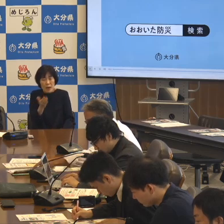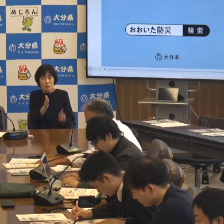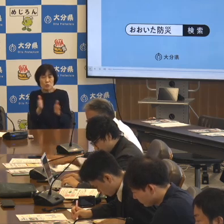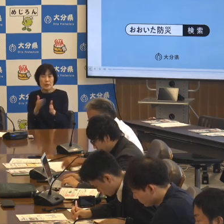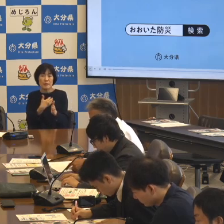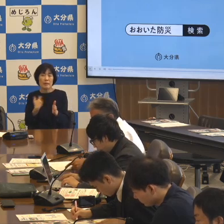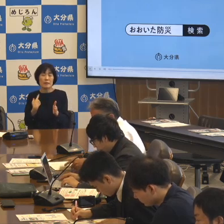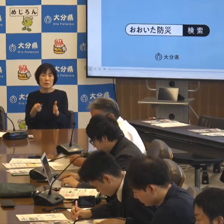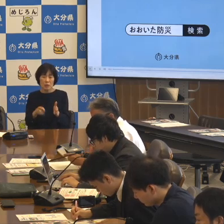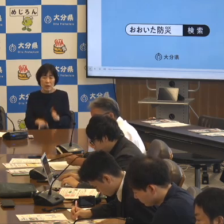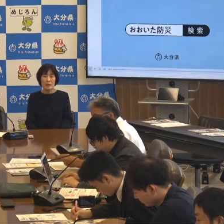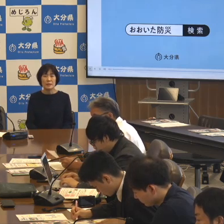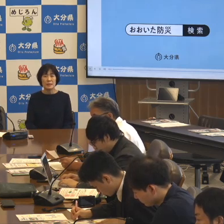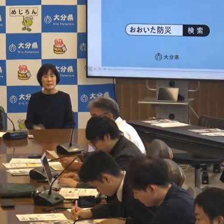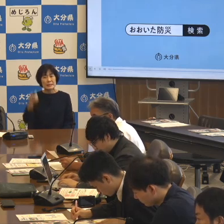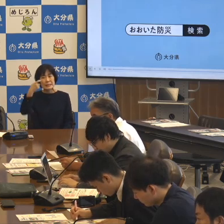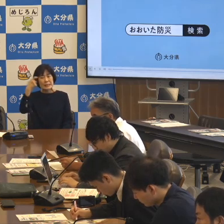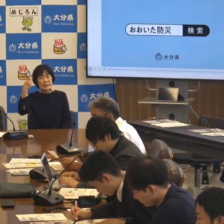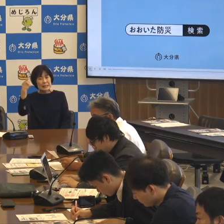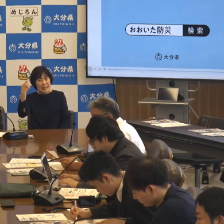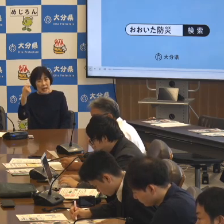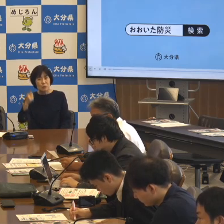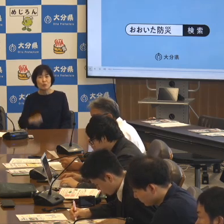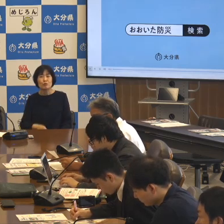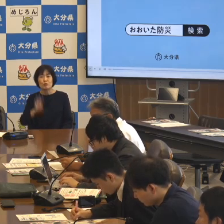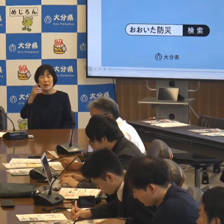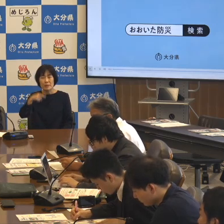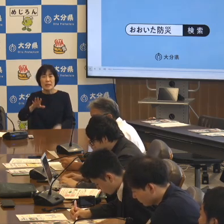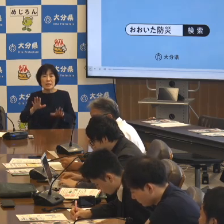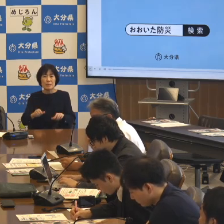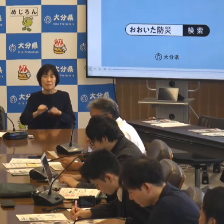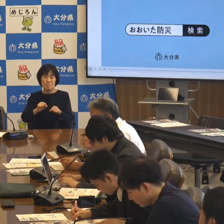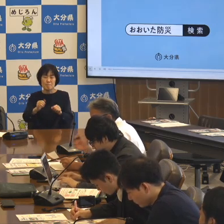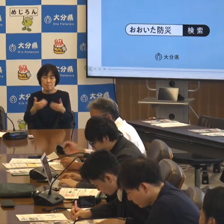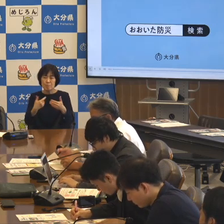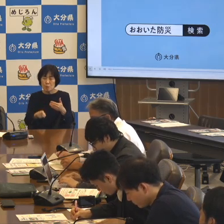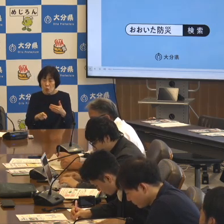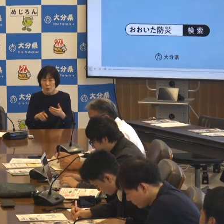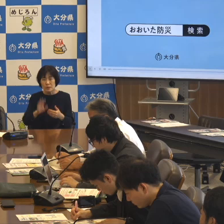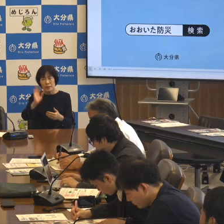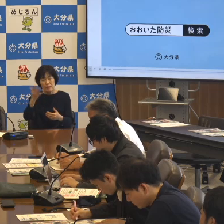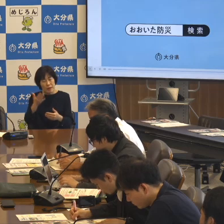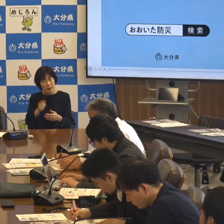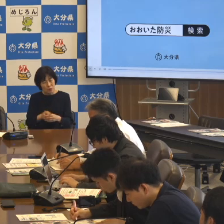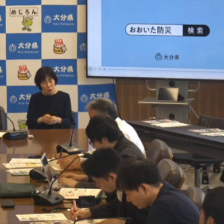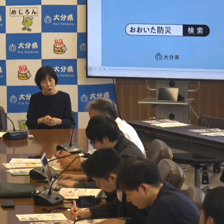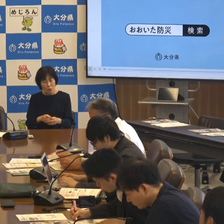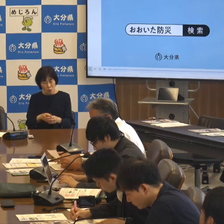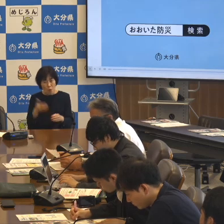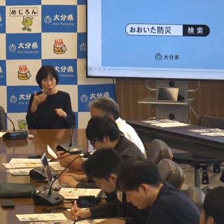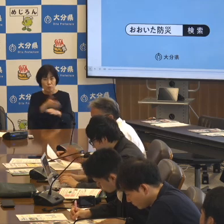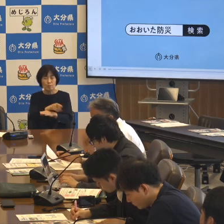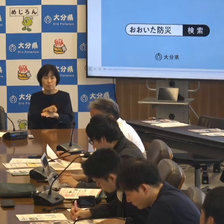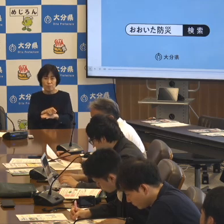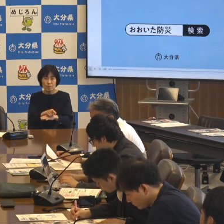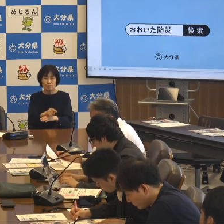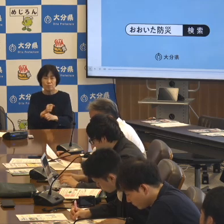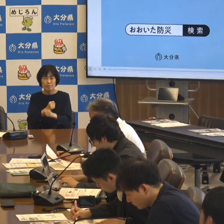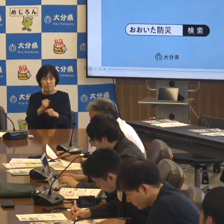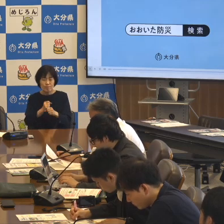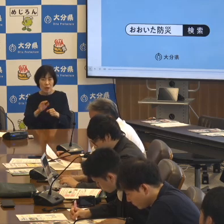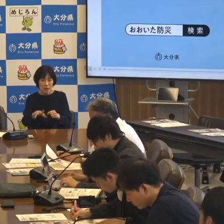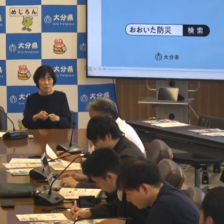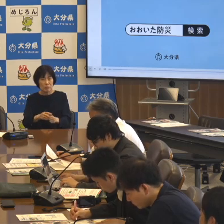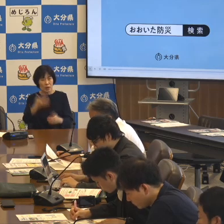気になる件というのが、今、市長官と間に合わんというのを訴える内容になっておりますので、ちょっとご覧になっていただきたい